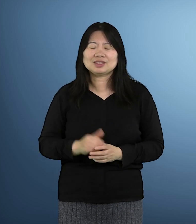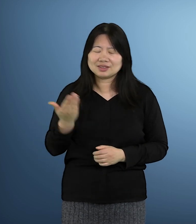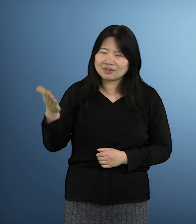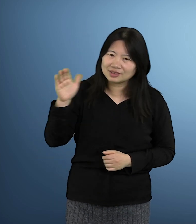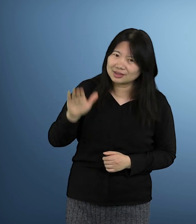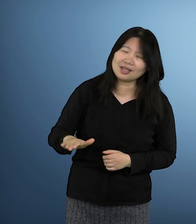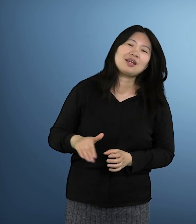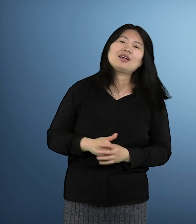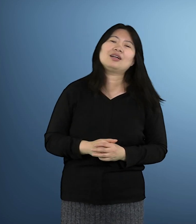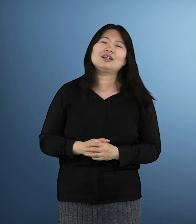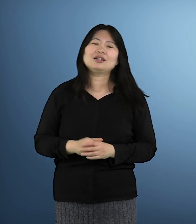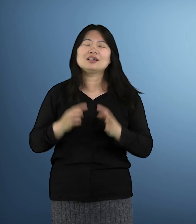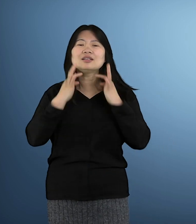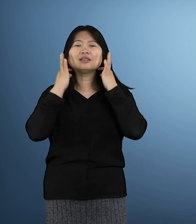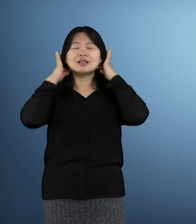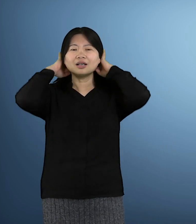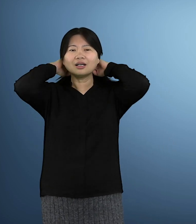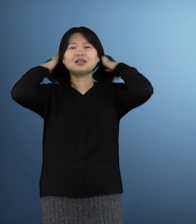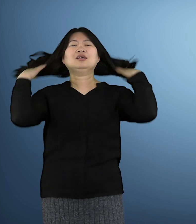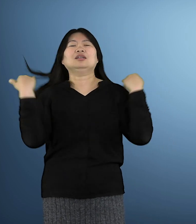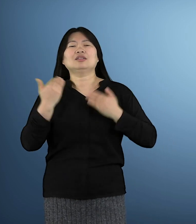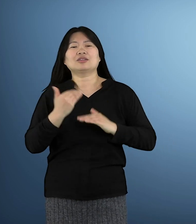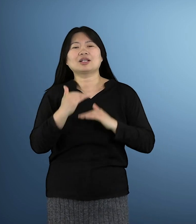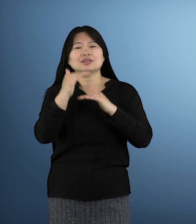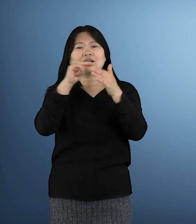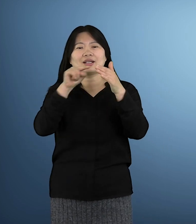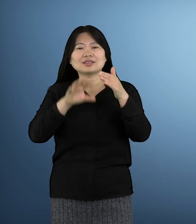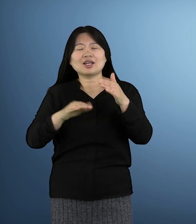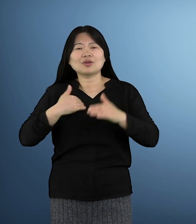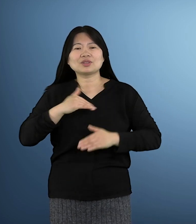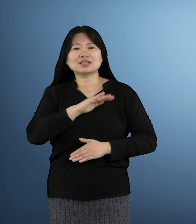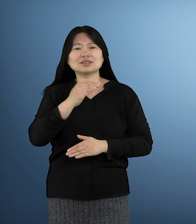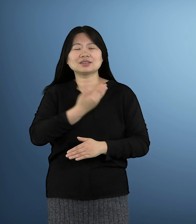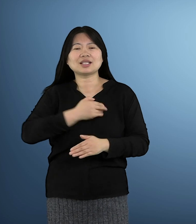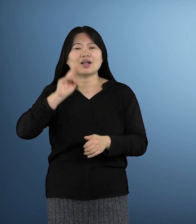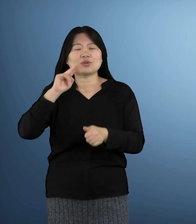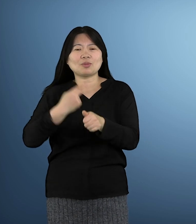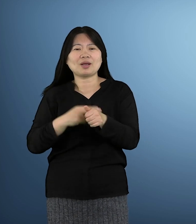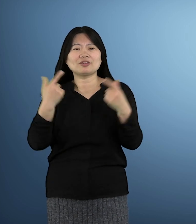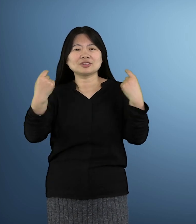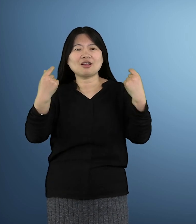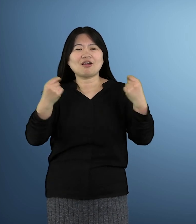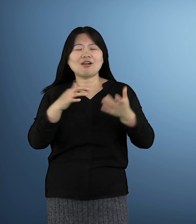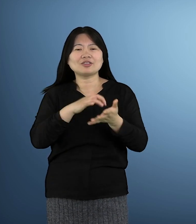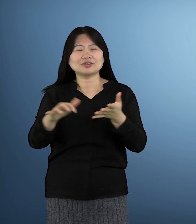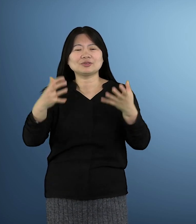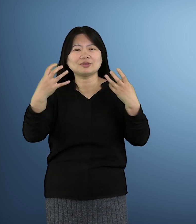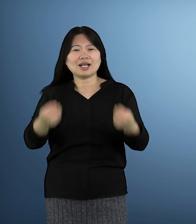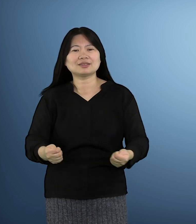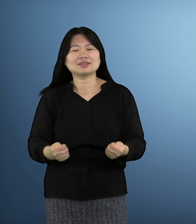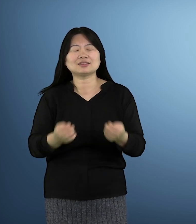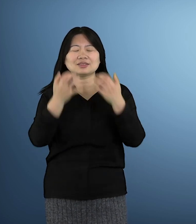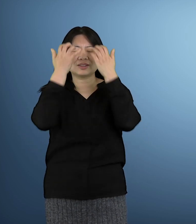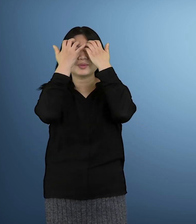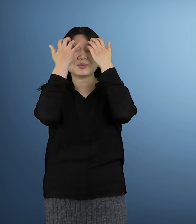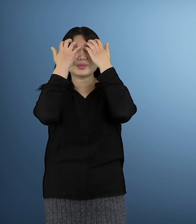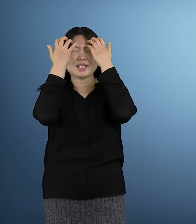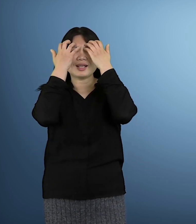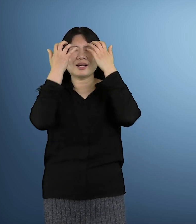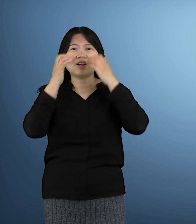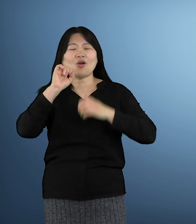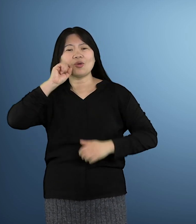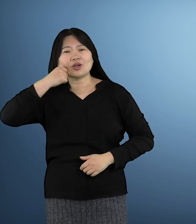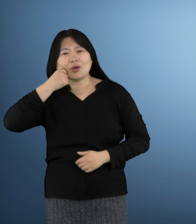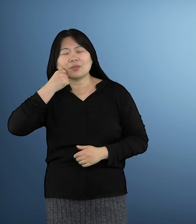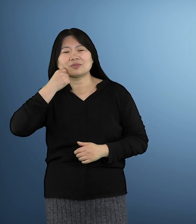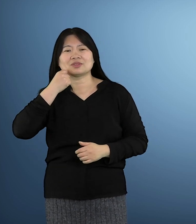그런데 그 과정에서 우리는 사도 바울처럼 수많은 고난을,